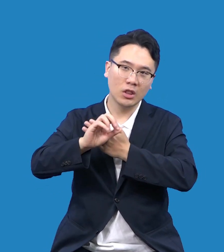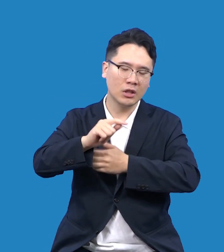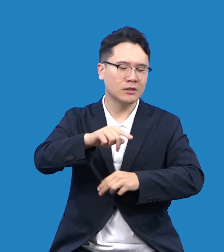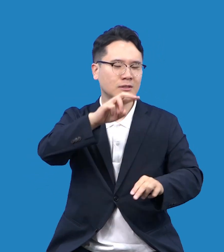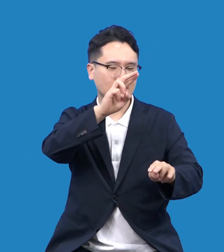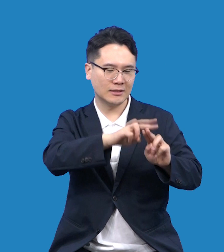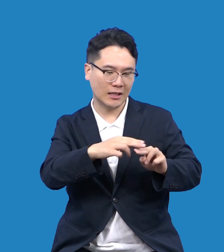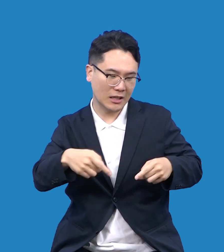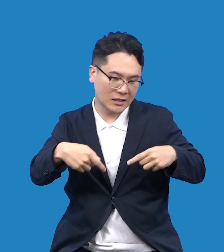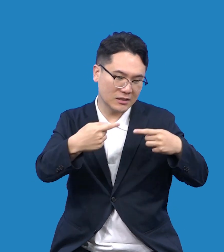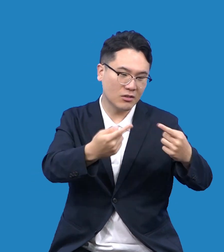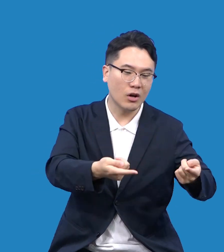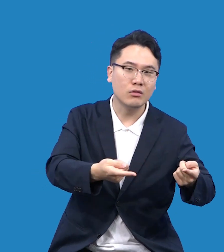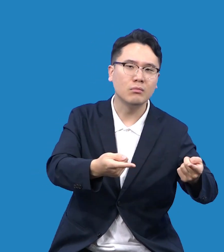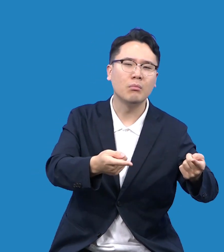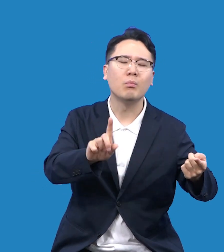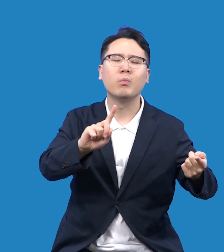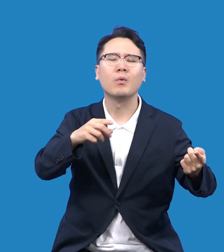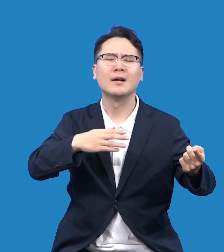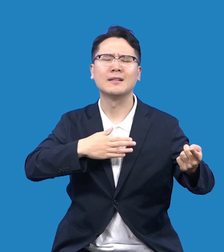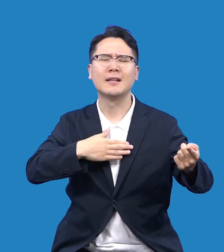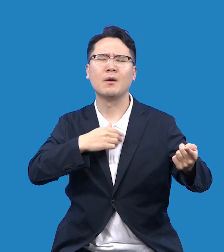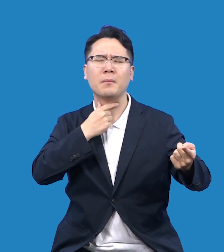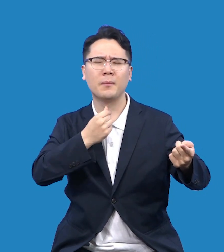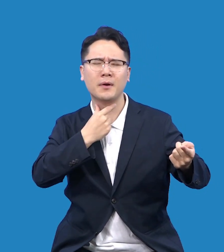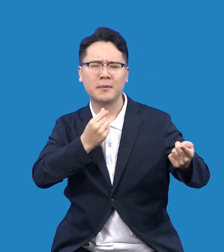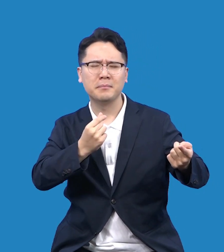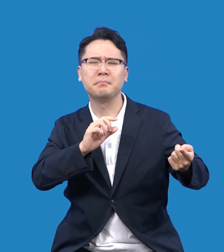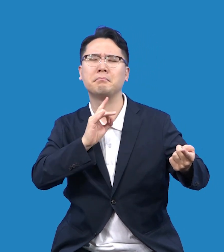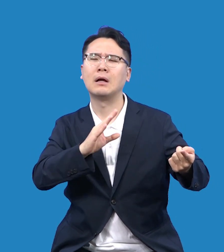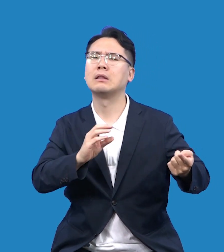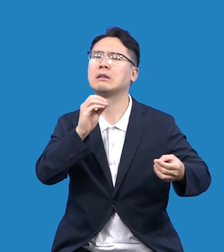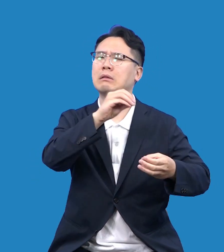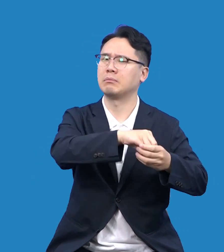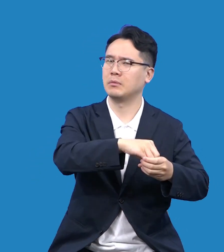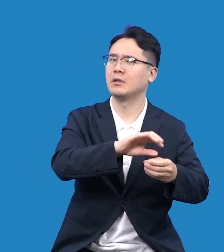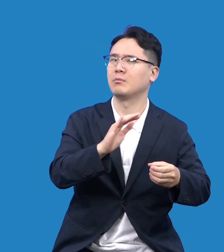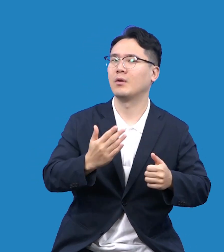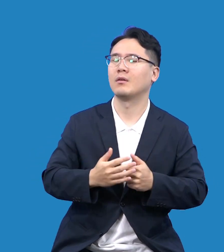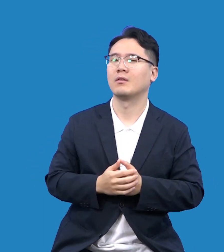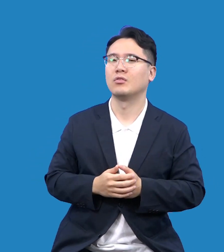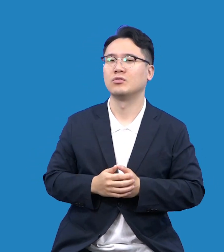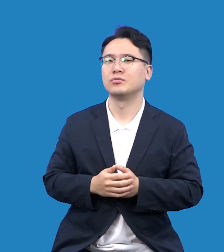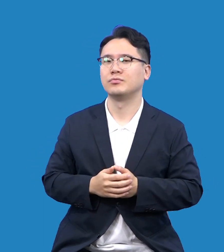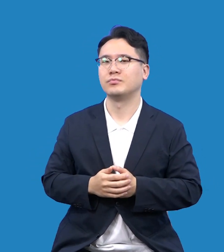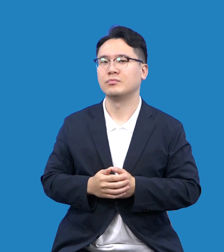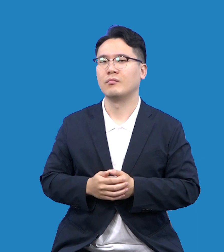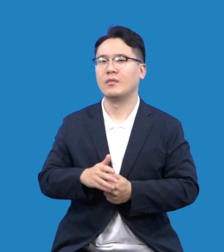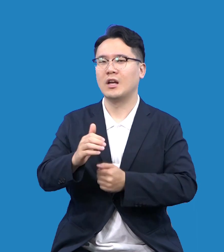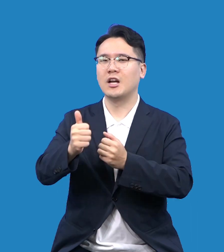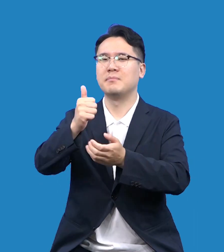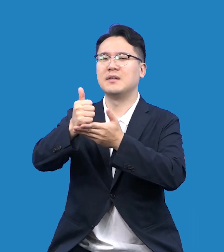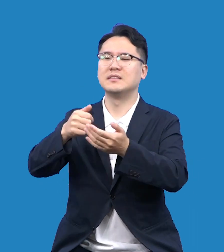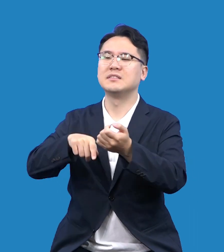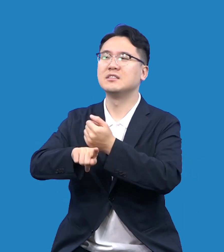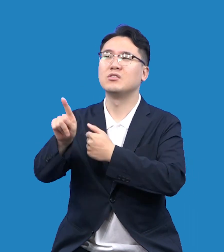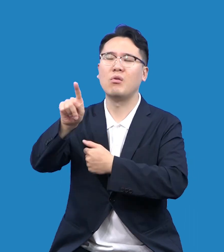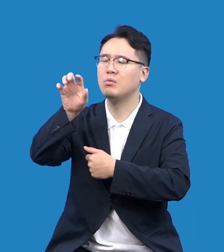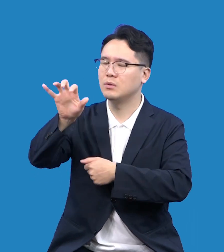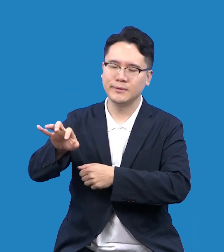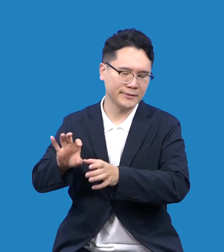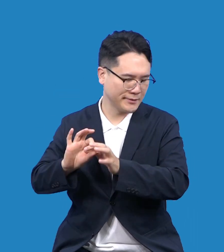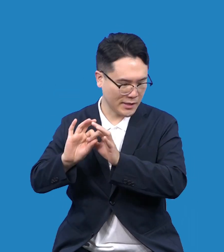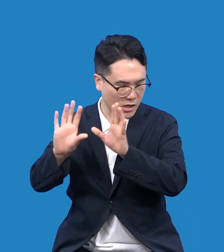것은 내 뜻밖에 없어요. 우리는 얼마나 자주 하나님의 뜻은 어디 있든지 내